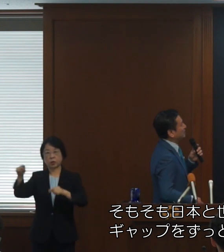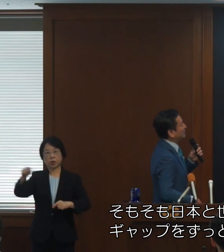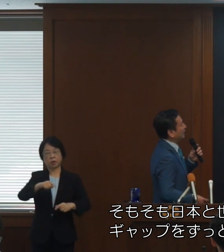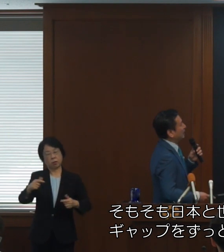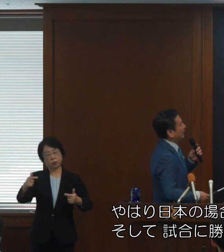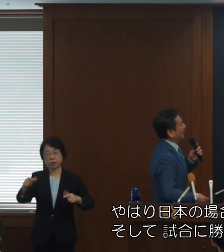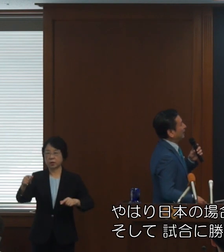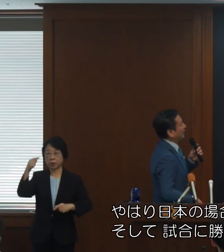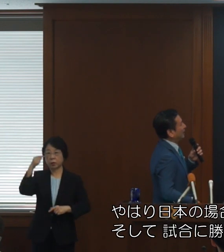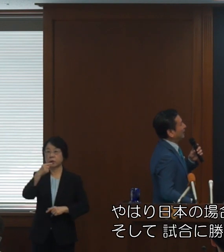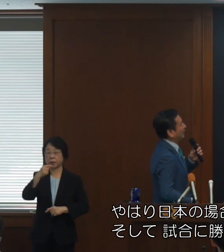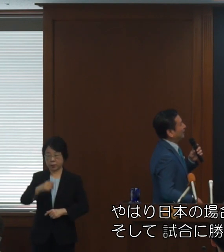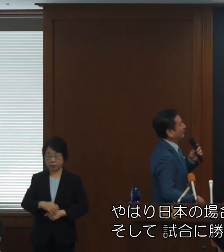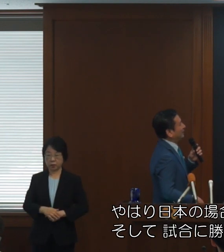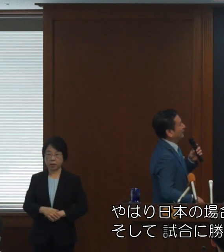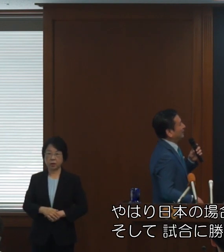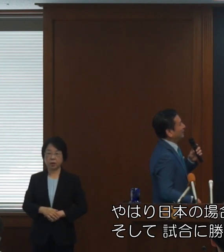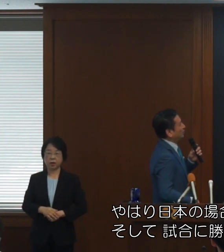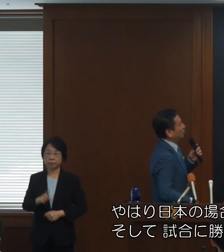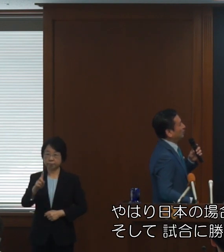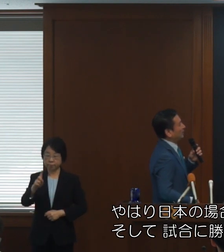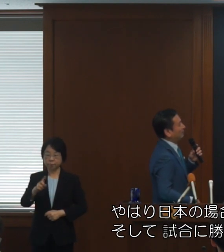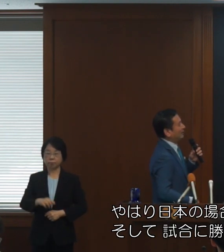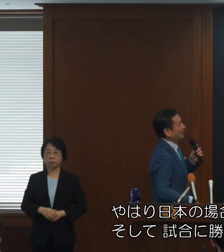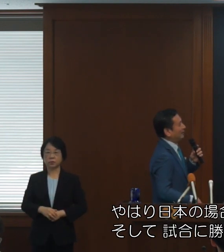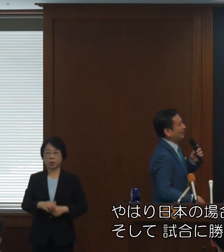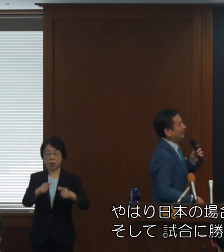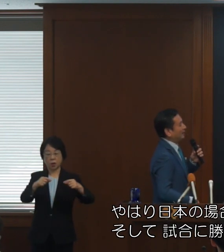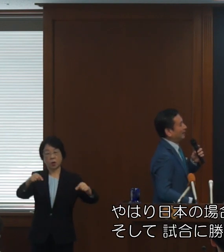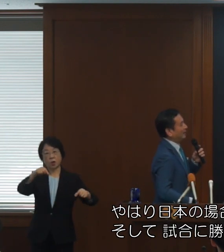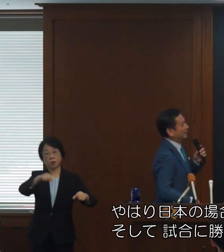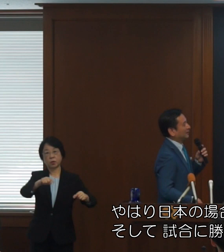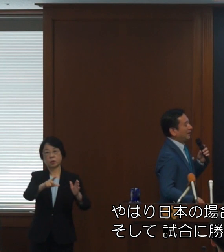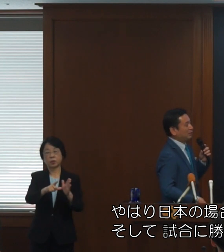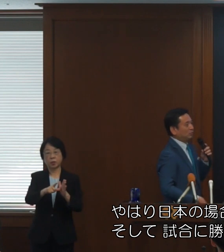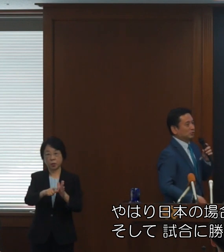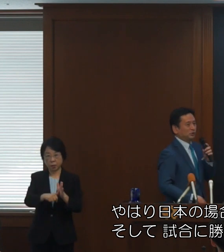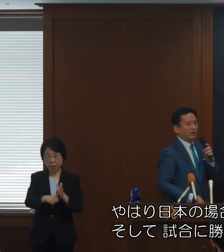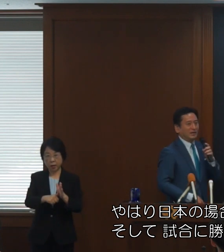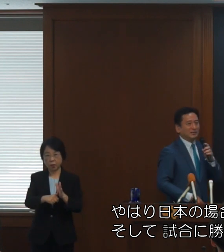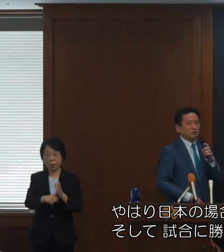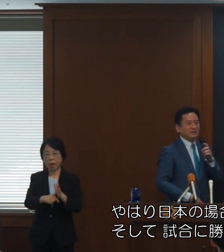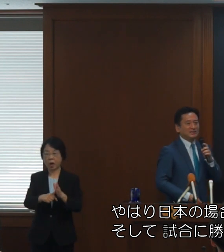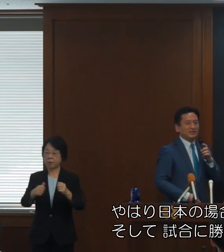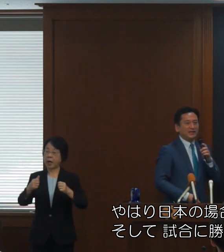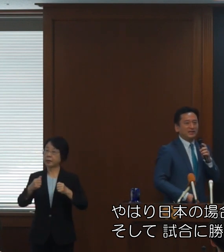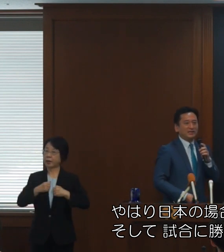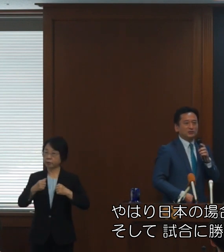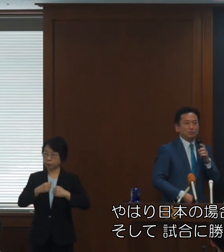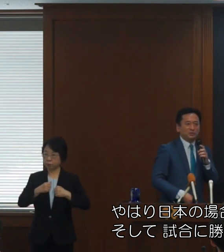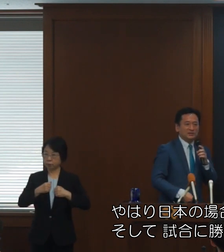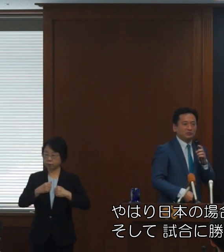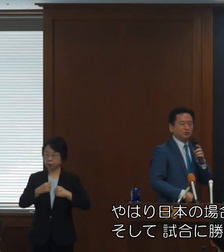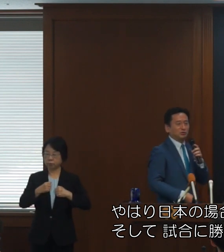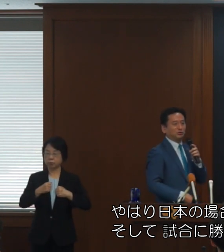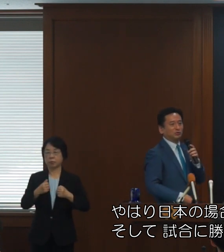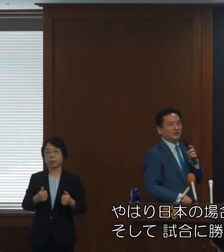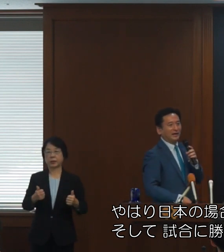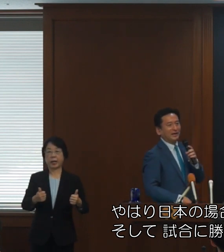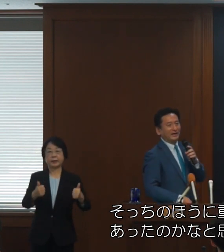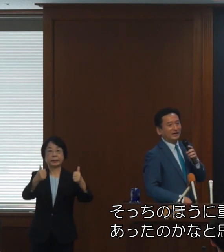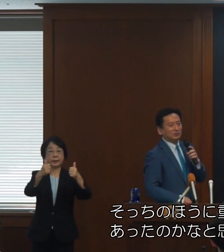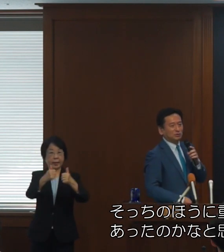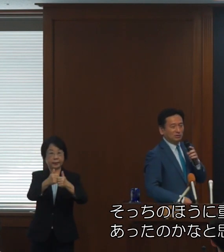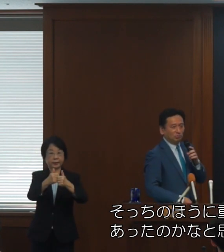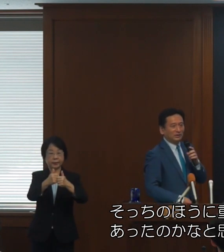感じてまいりましたやはり日本の場合は体育をするそして試合に勝つ市場